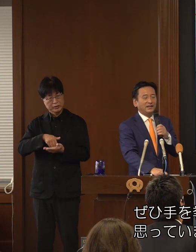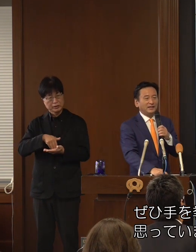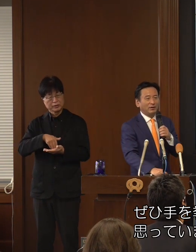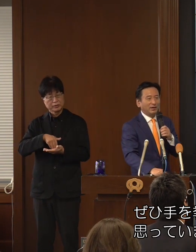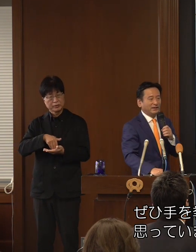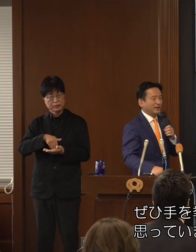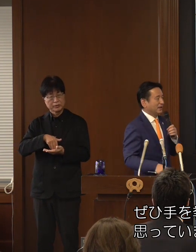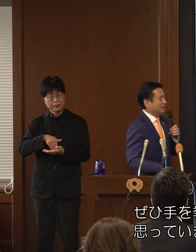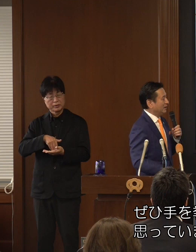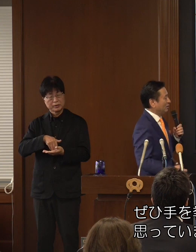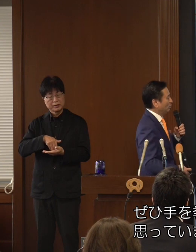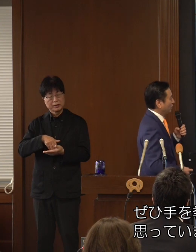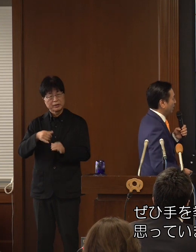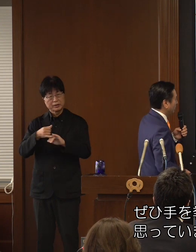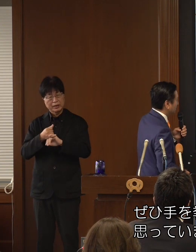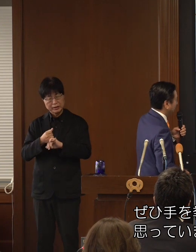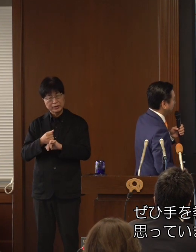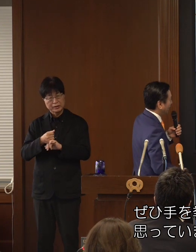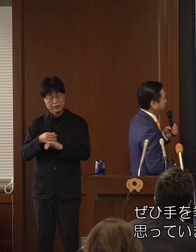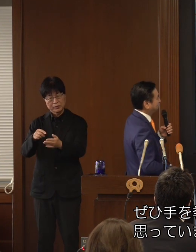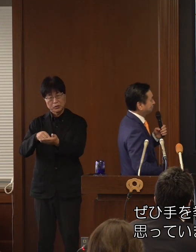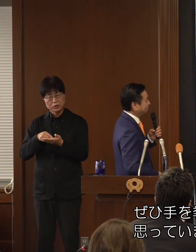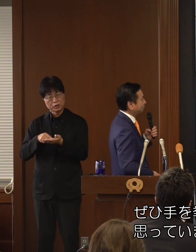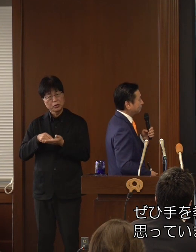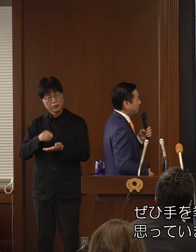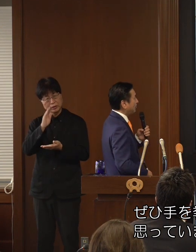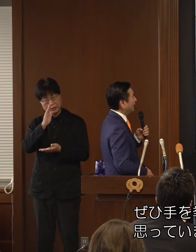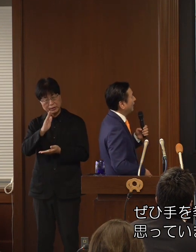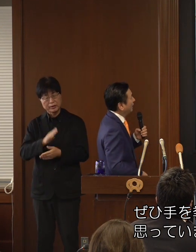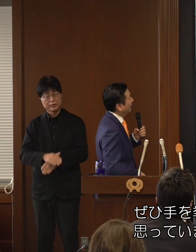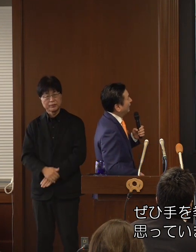ぜひ手を挙げていただきたいなと思っています。はい。